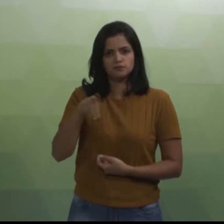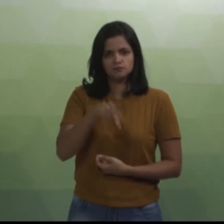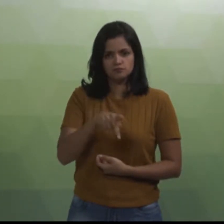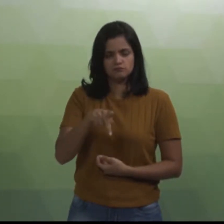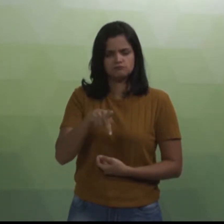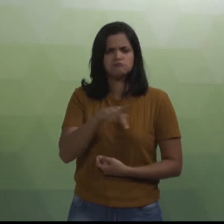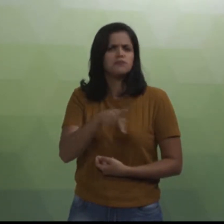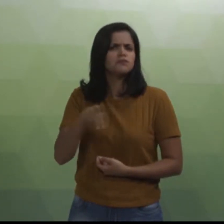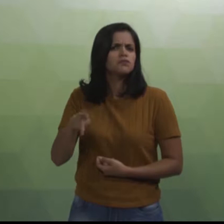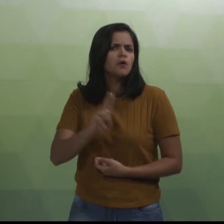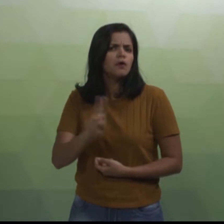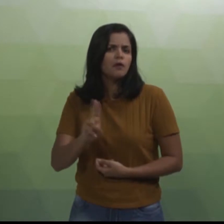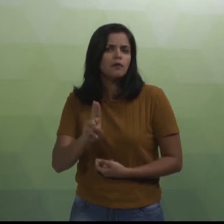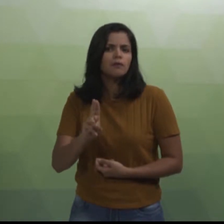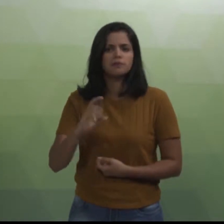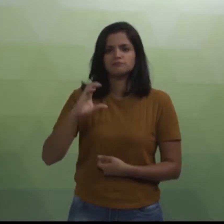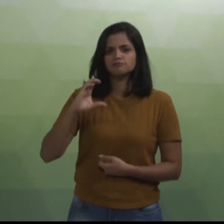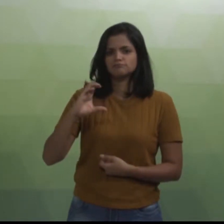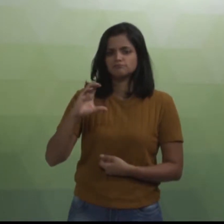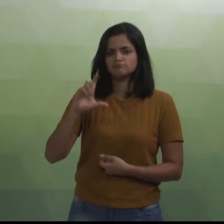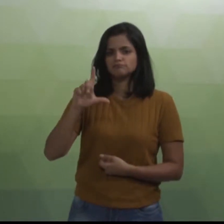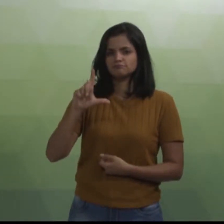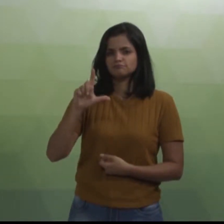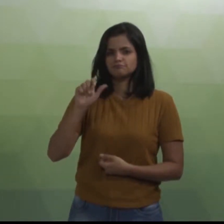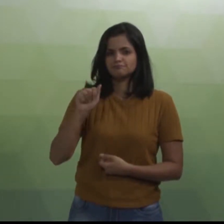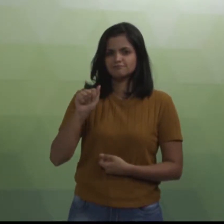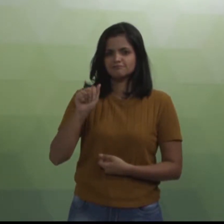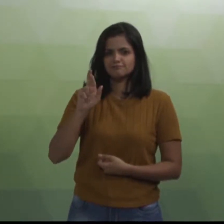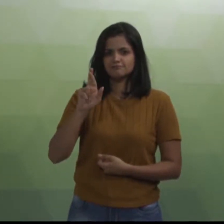Para quem não me conhece, eu sou a professora